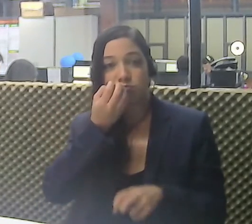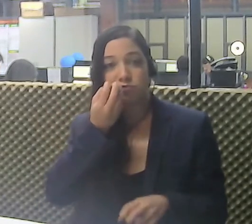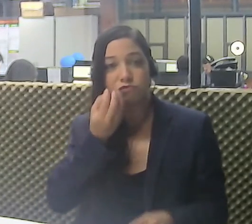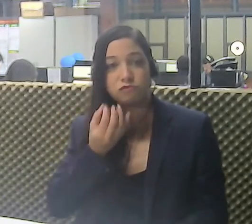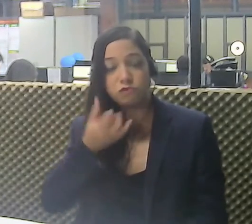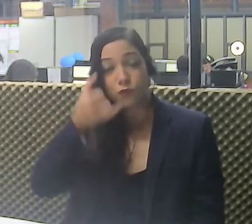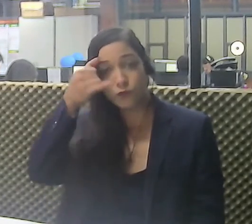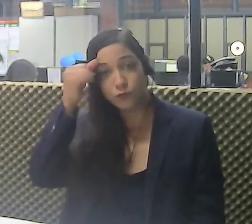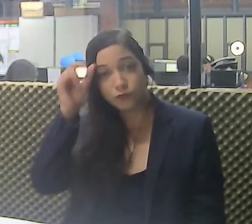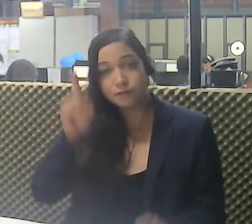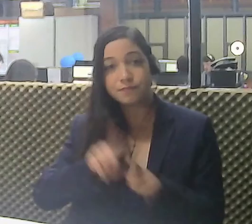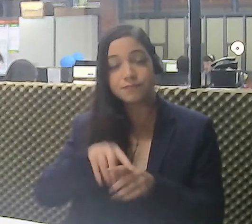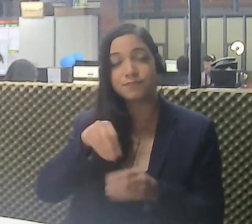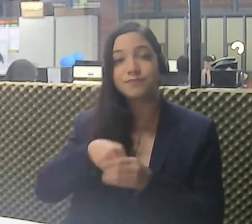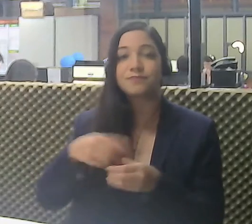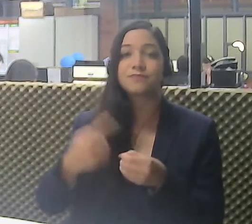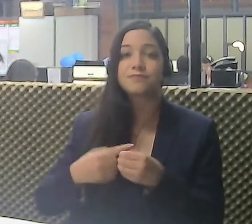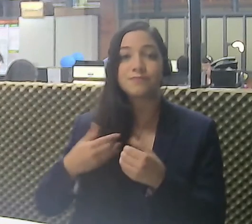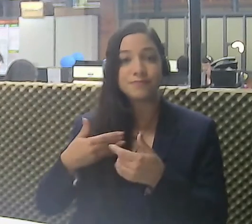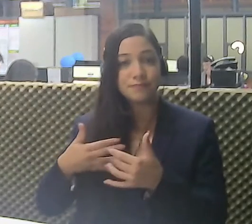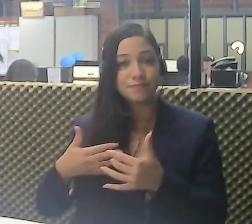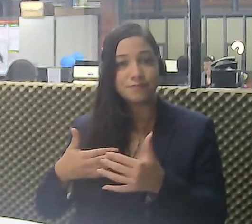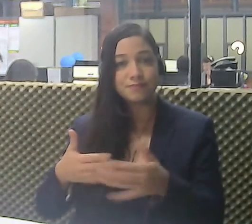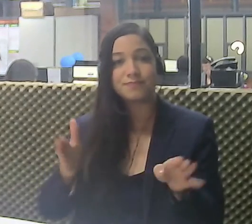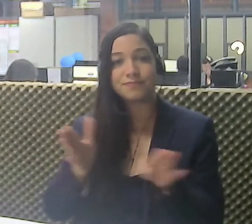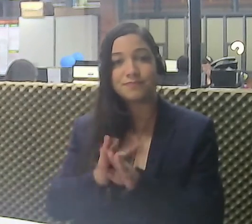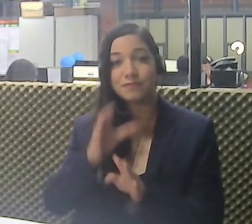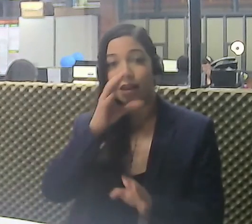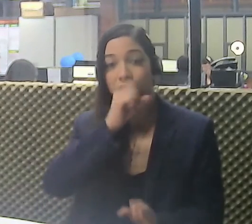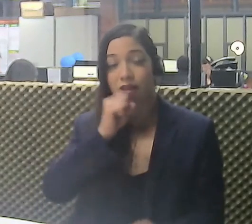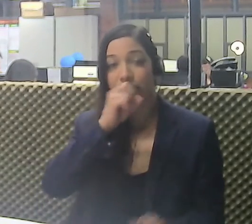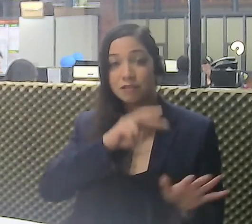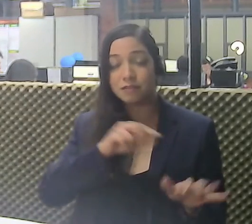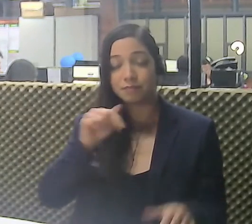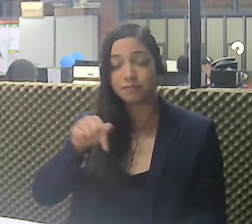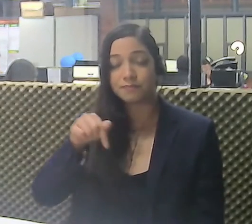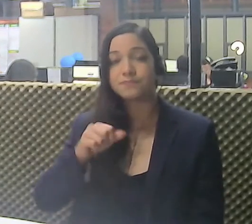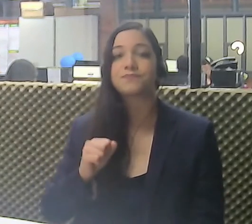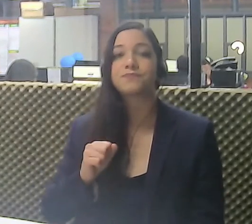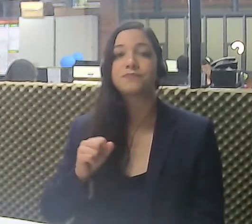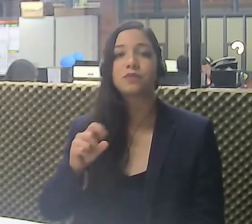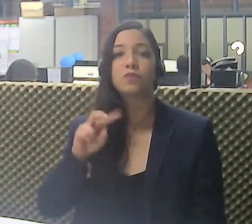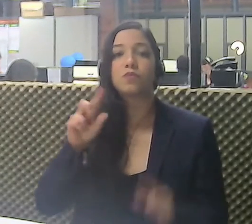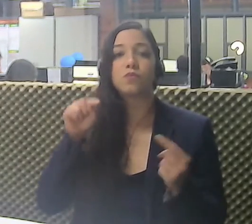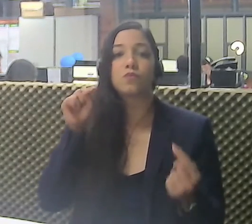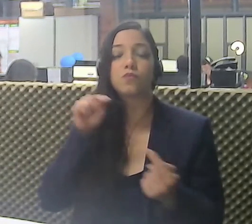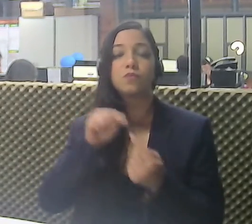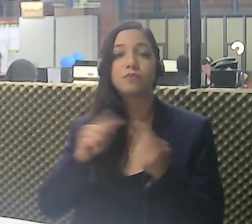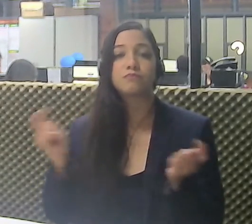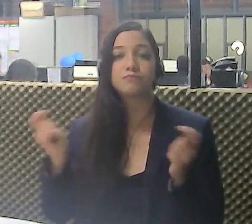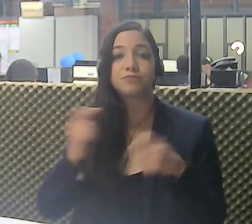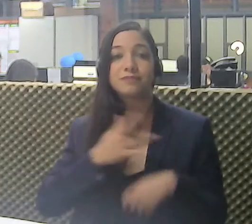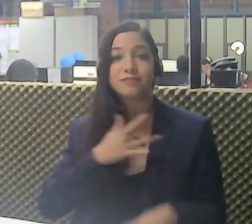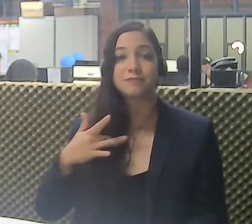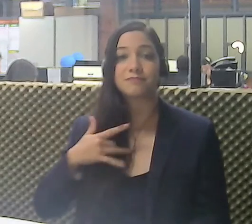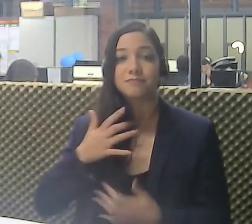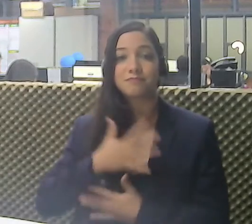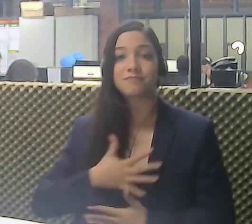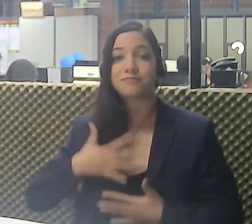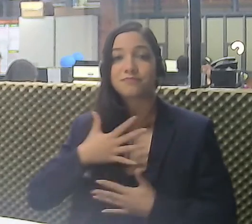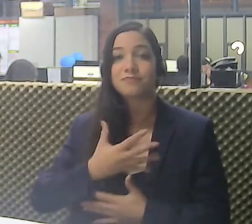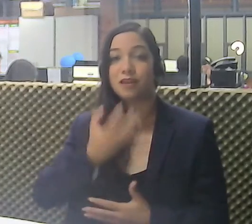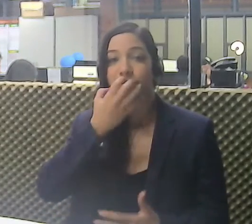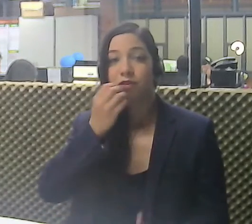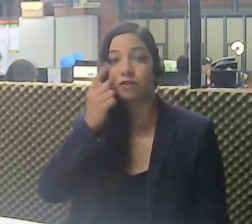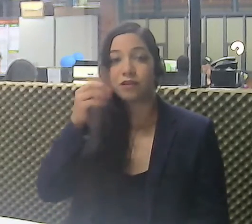áreas rural e urbana que seguem em andamento até o próximo sábado. As ações visam garantir a saúde e bem-estar dos animais